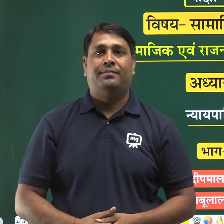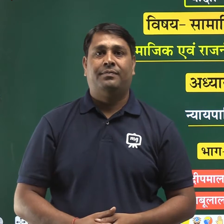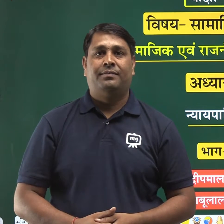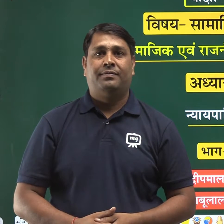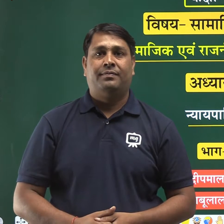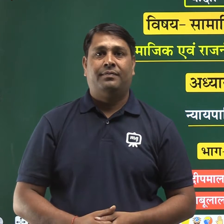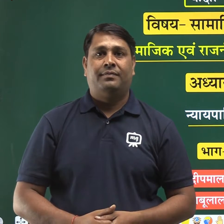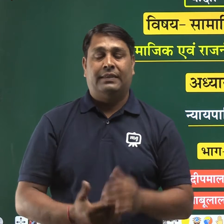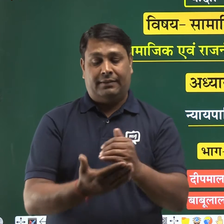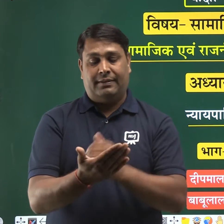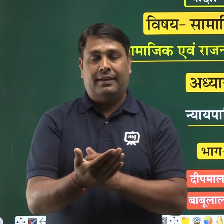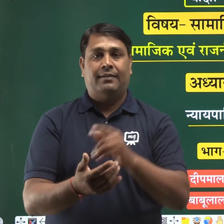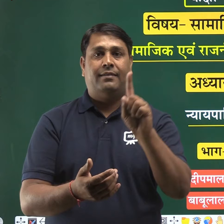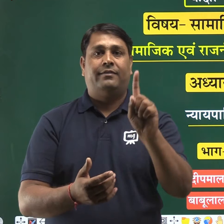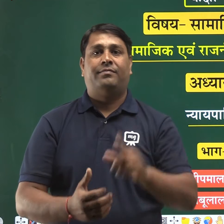भाग 1।